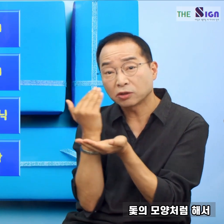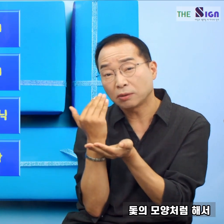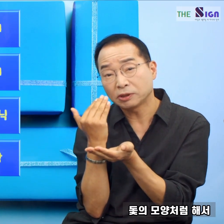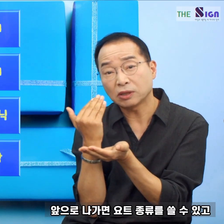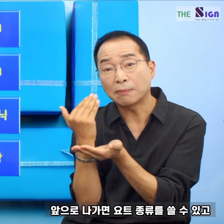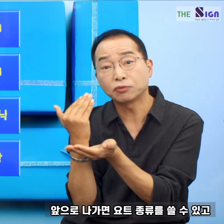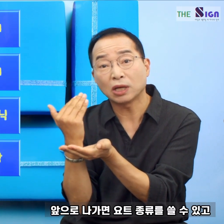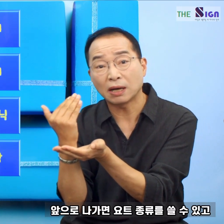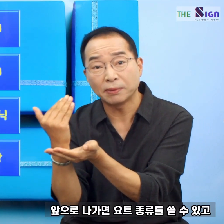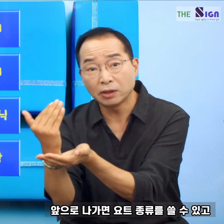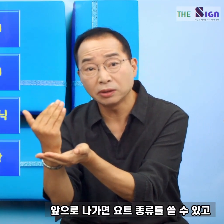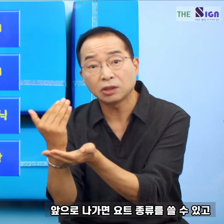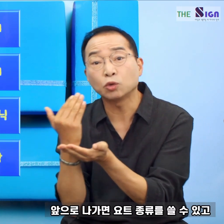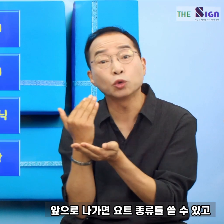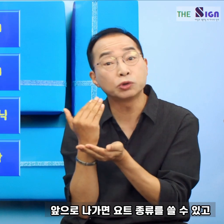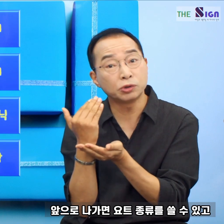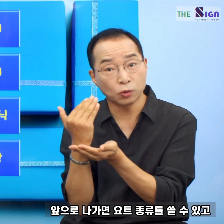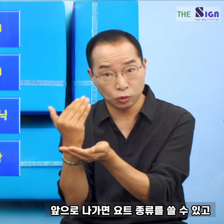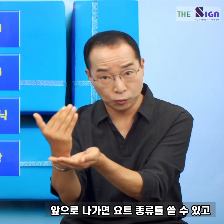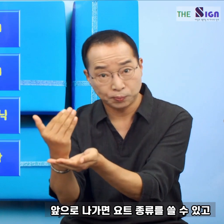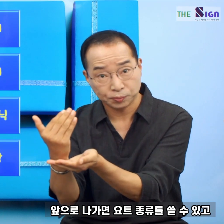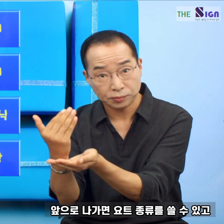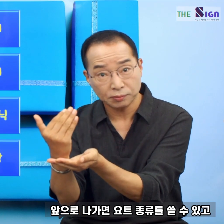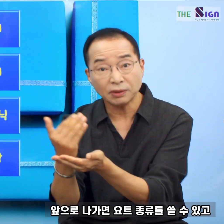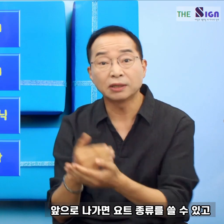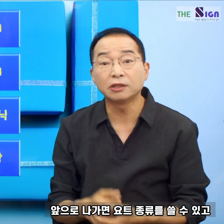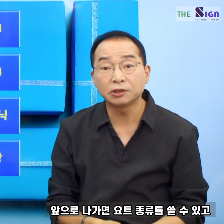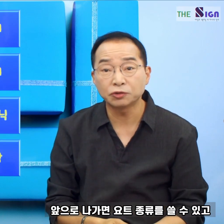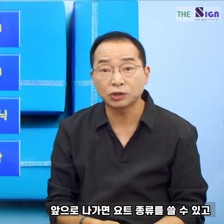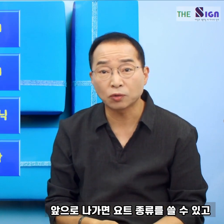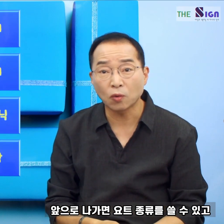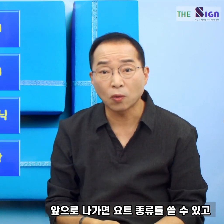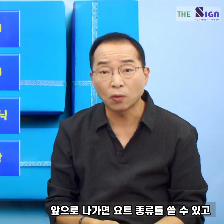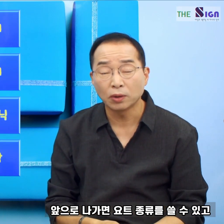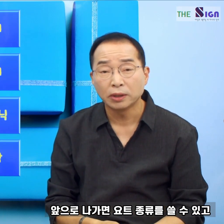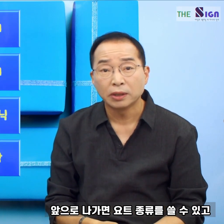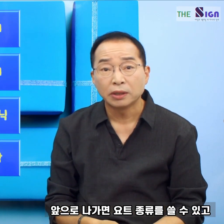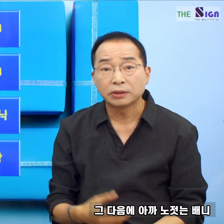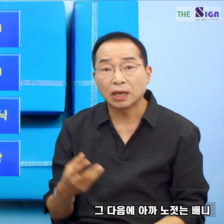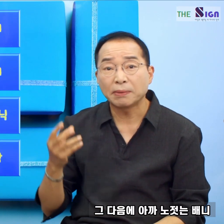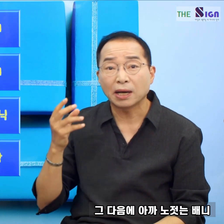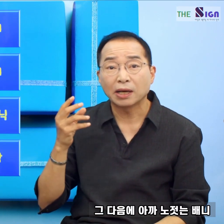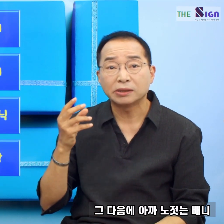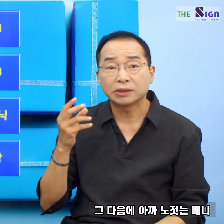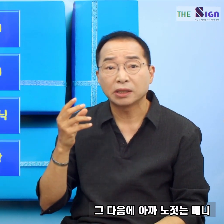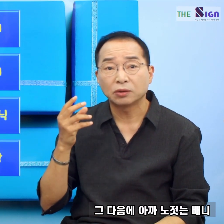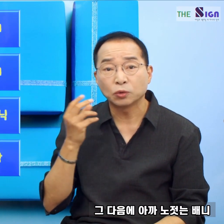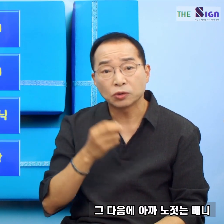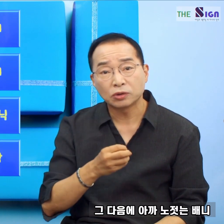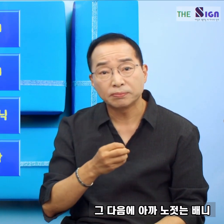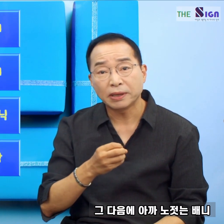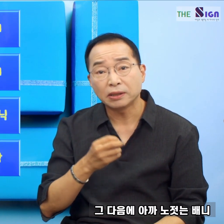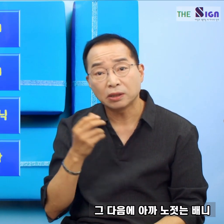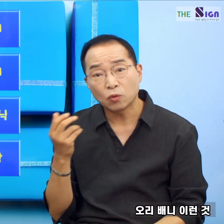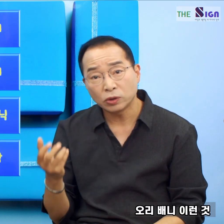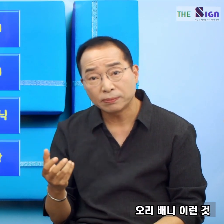해서 앞으로 나가면 요트 종류를 쓸 수 있고, 그 다음에 아까 이제 노젓는 배니 오리배니